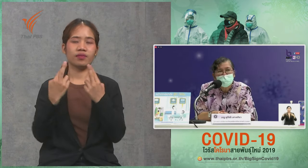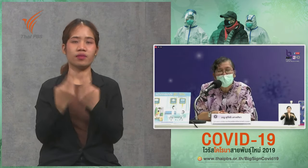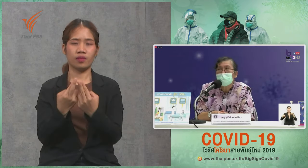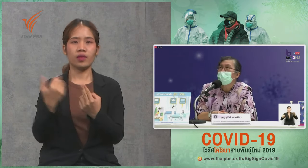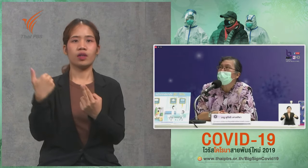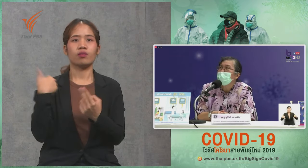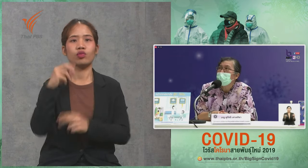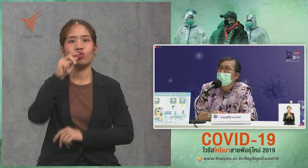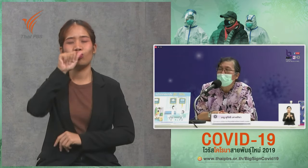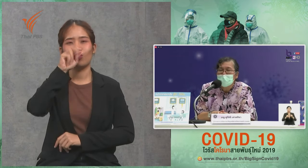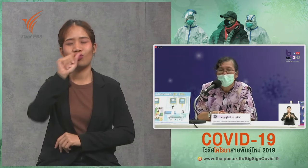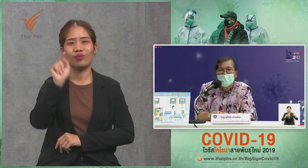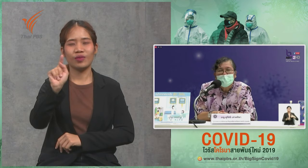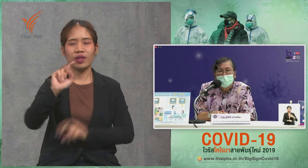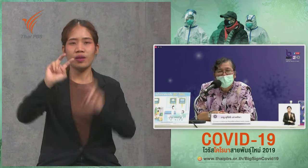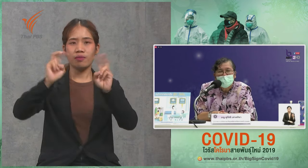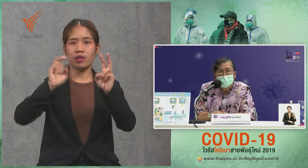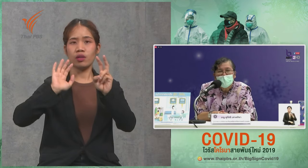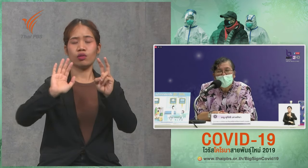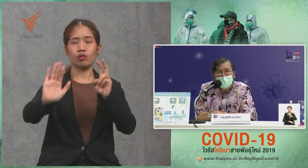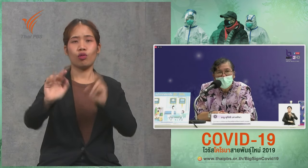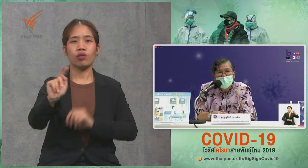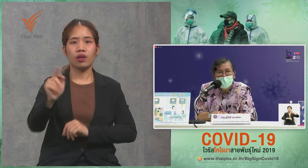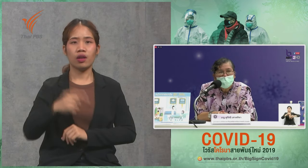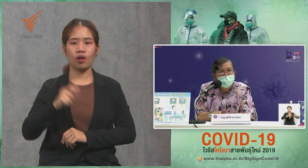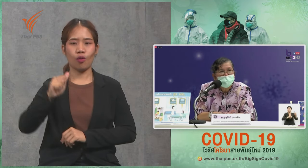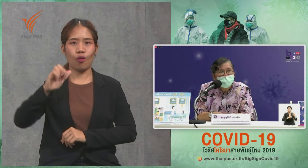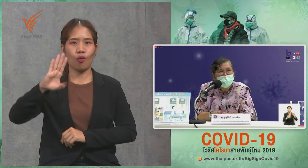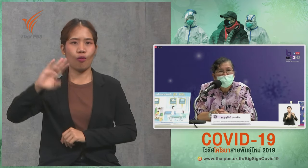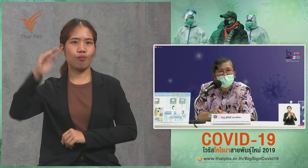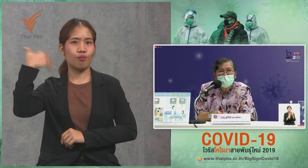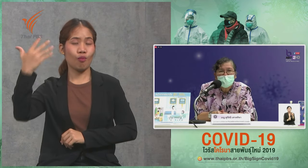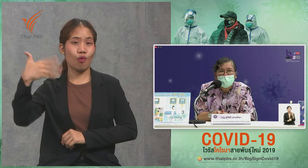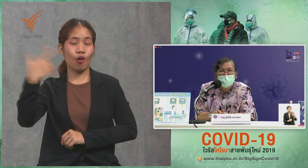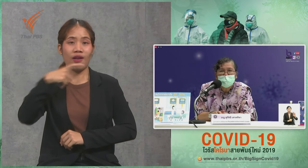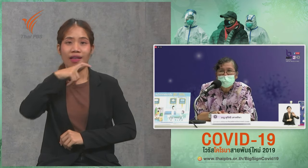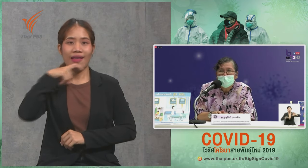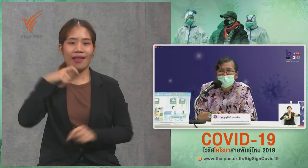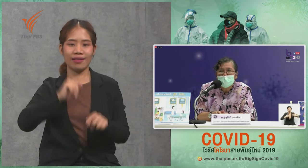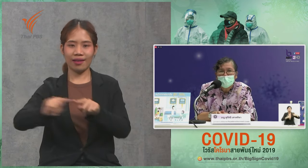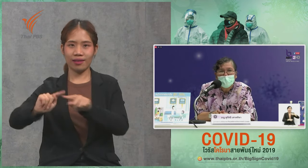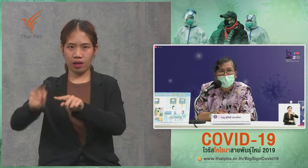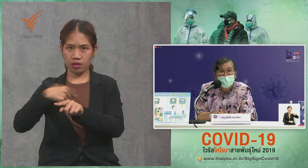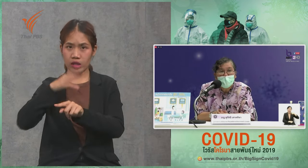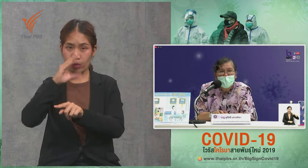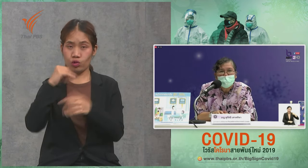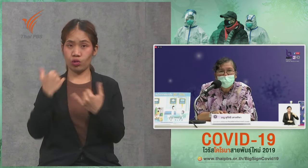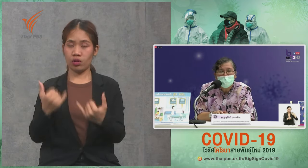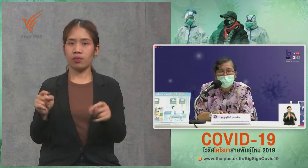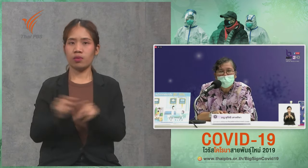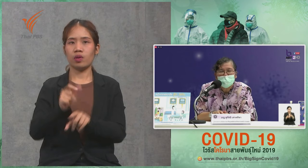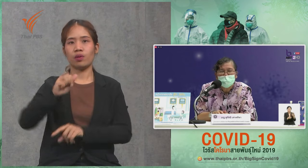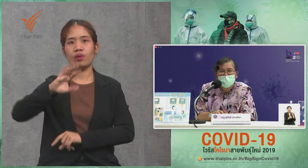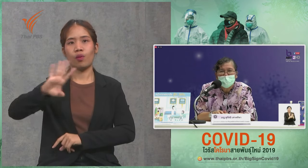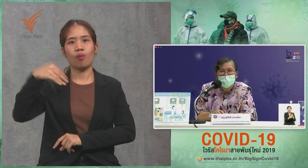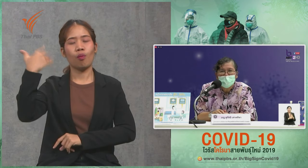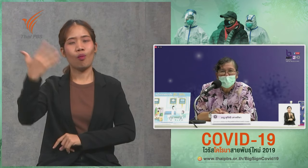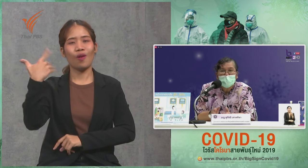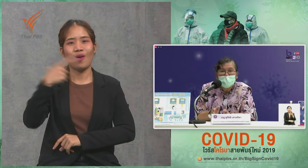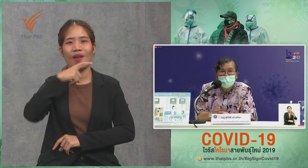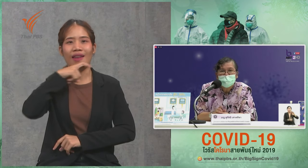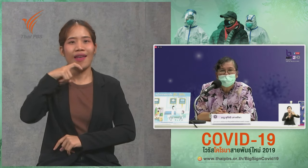เนี่ยทดสอบในเรื่องของการอบร้อนแห้งคือที่พูดมาทั้งหมดเนี่ยเป็นลักษณะของการอบร้อนแห้งนะคะไม่